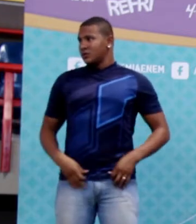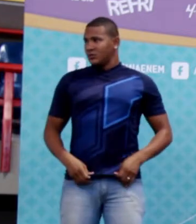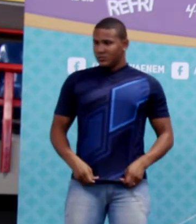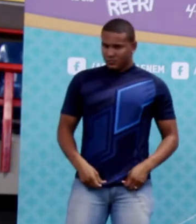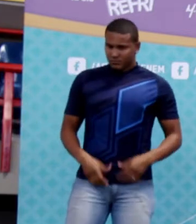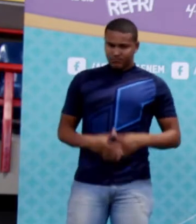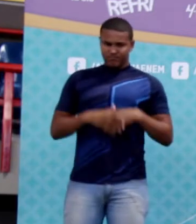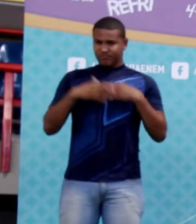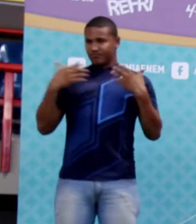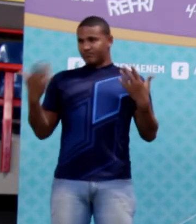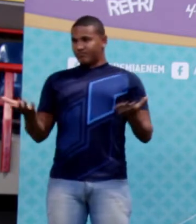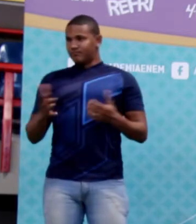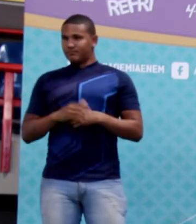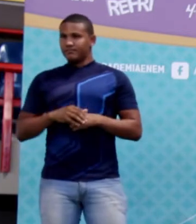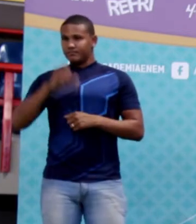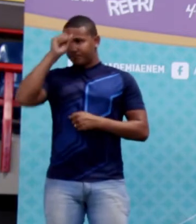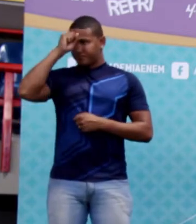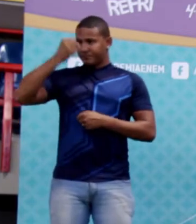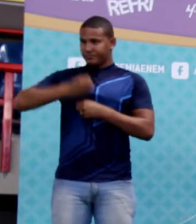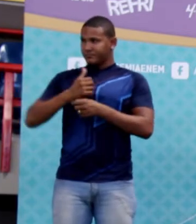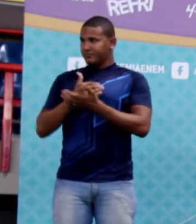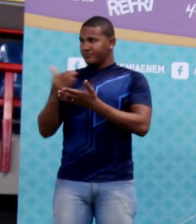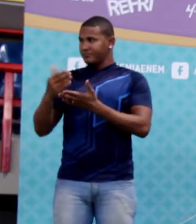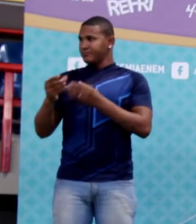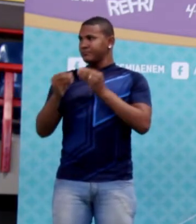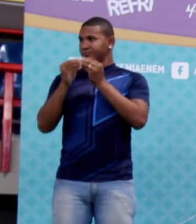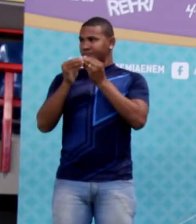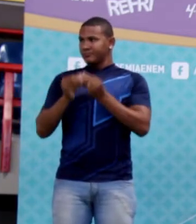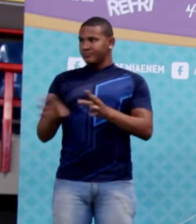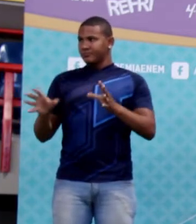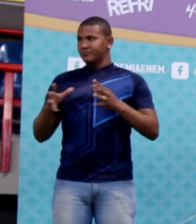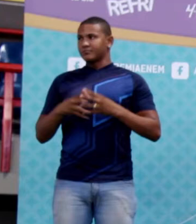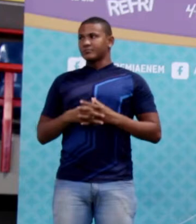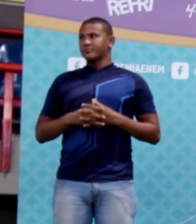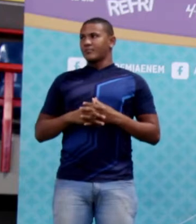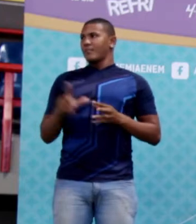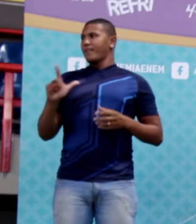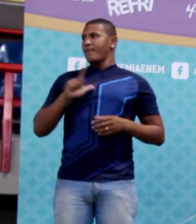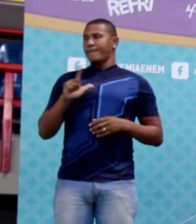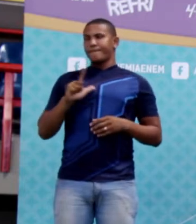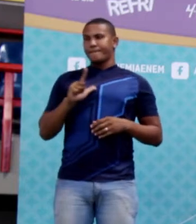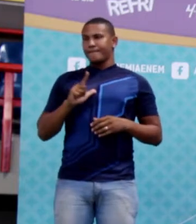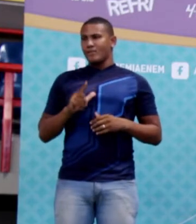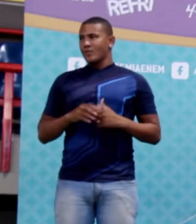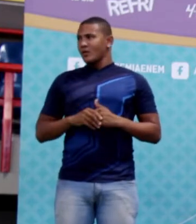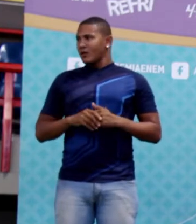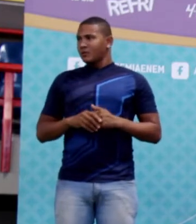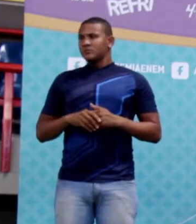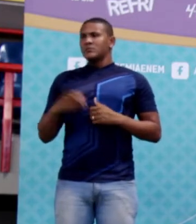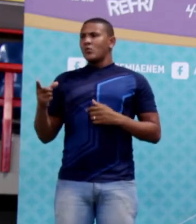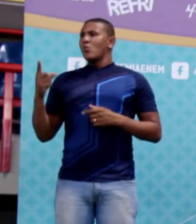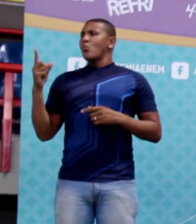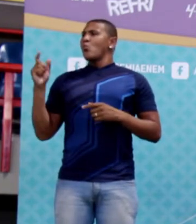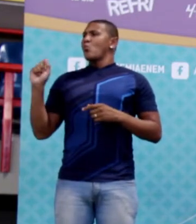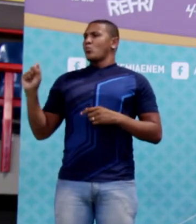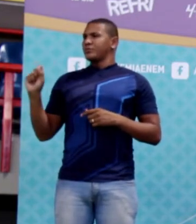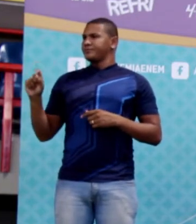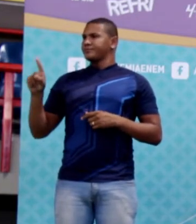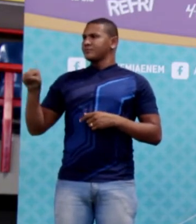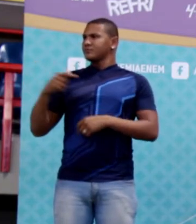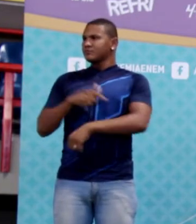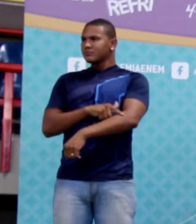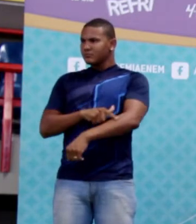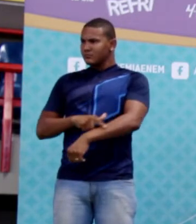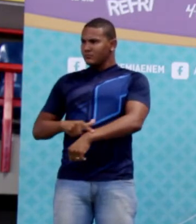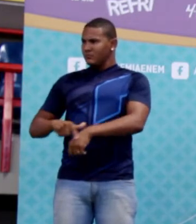Aí eles resolveram, apareceu a necessidade de se educar. E vocês vão